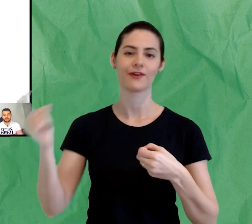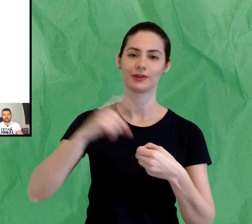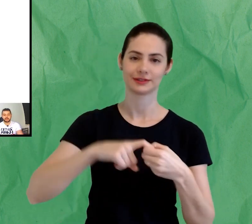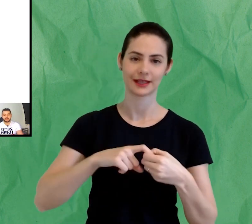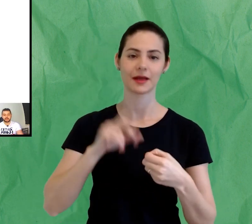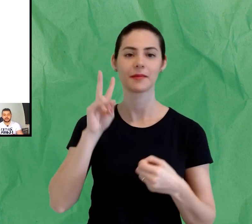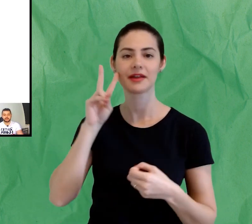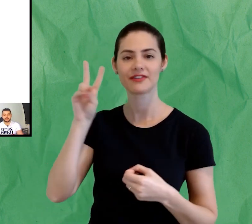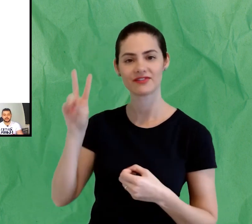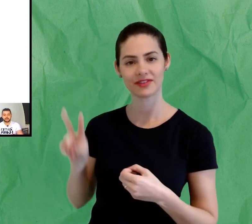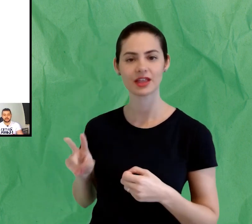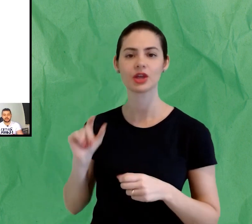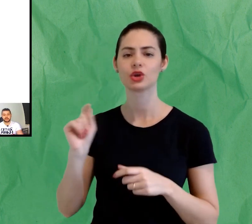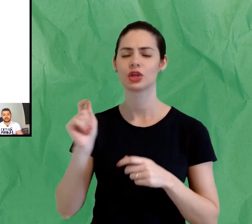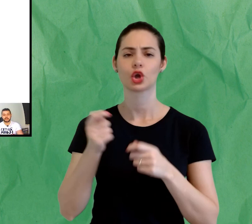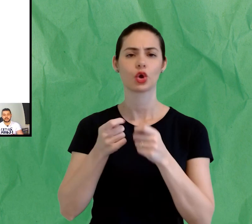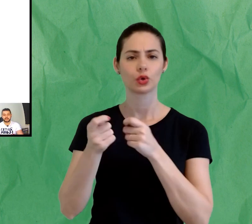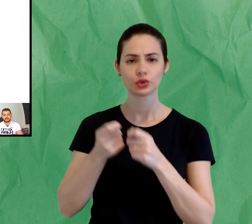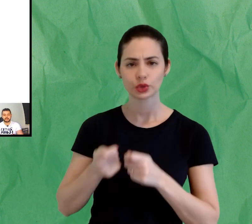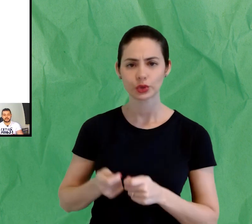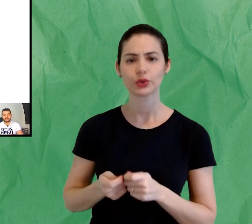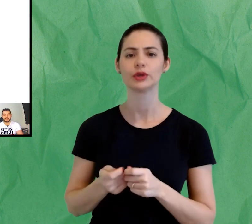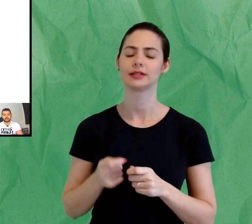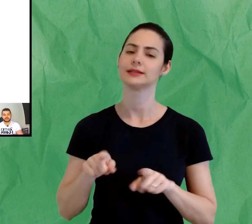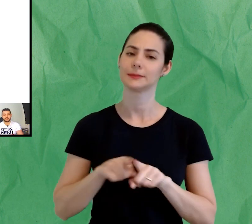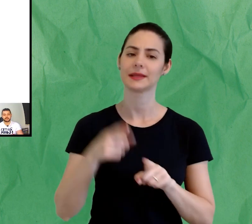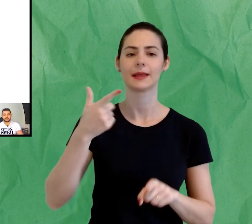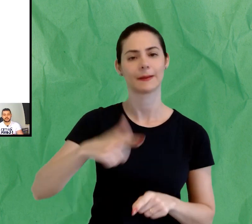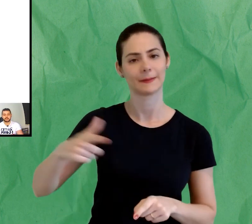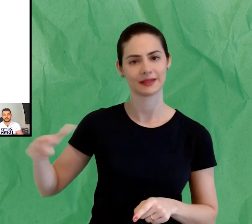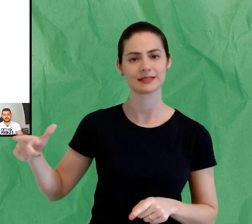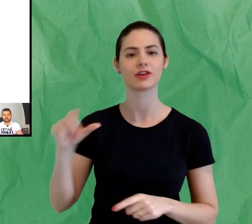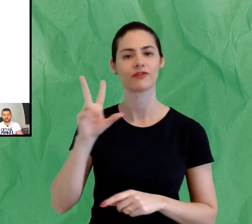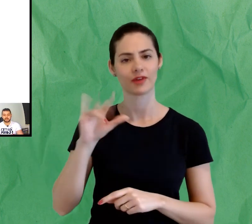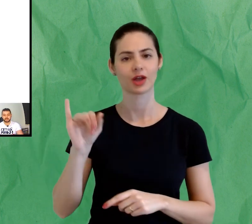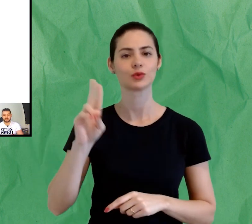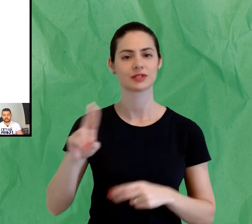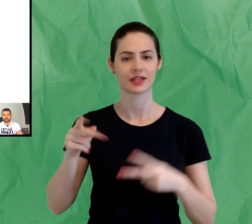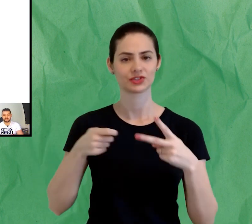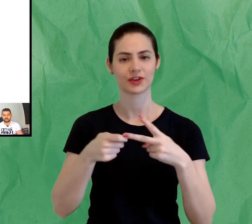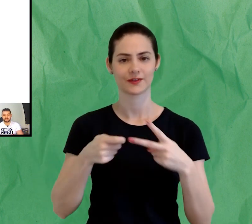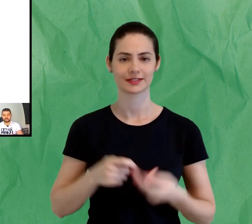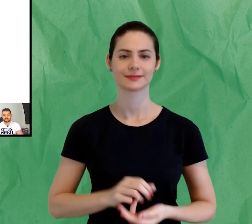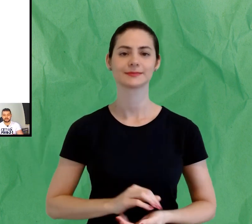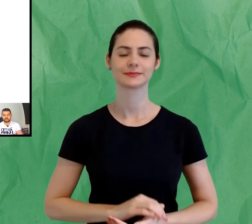ver as estruturas de controle e de repetição que a gente pode estar usando com o JavaScript.